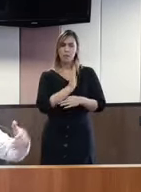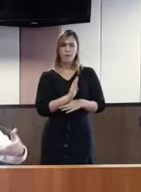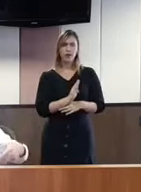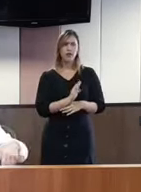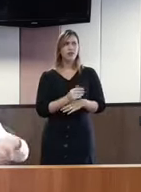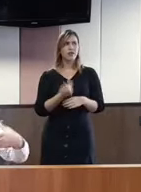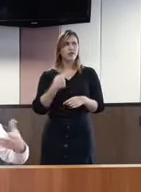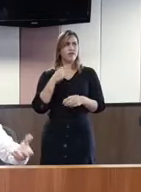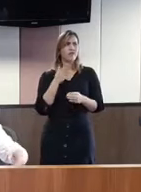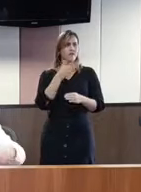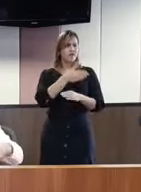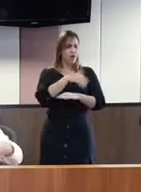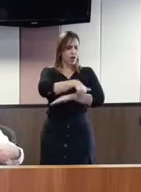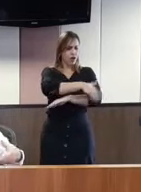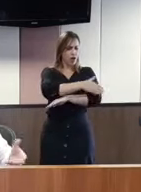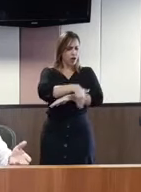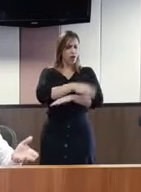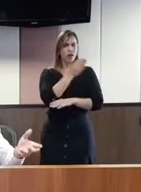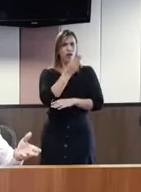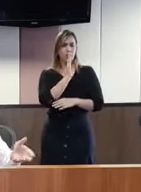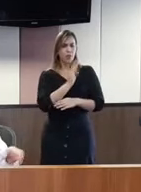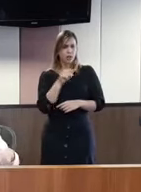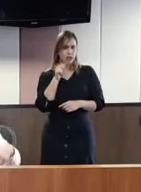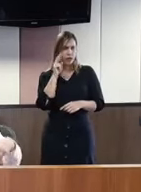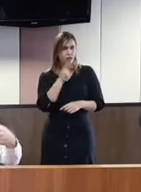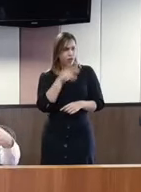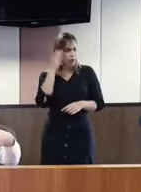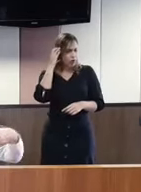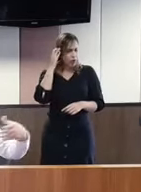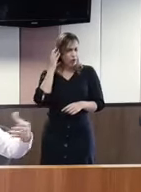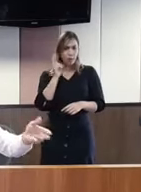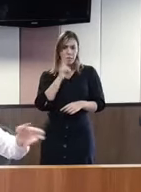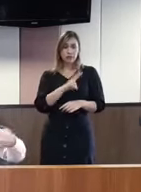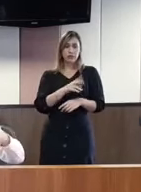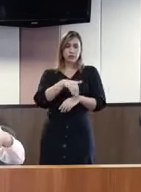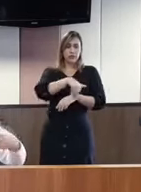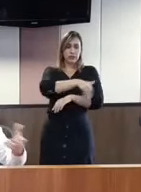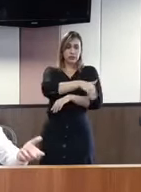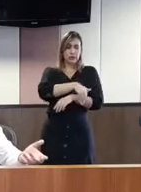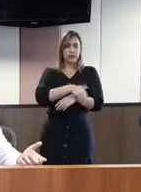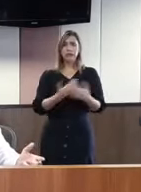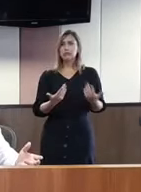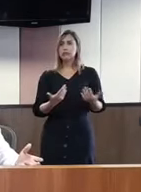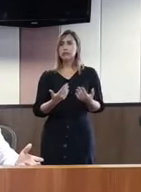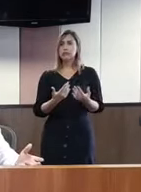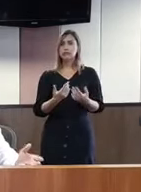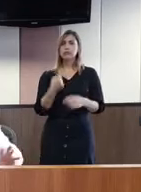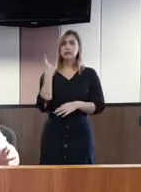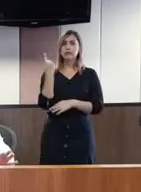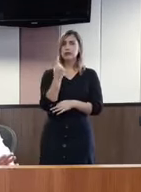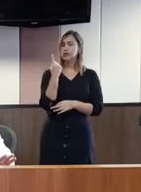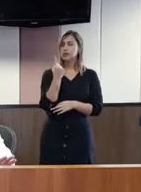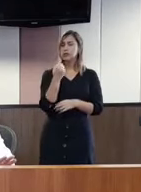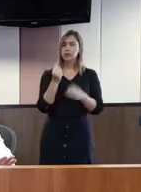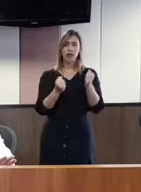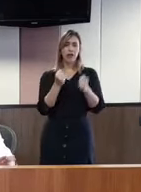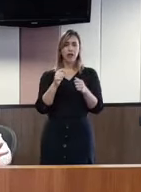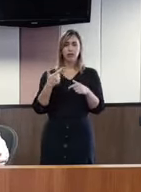mundo, sair numa quarta-feira de manhã, olhar a Avenida do CPA, você enxergar ali 10, 20 carros andando. Isso é